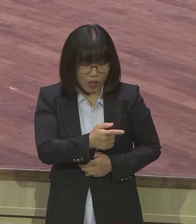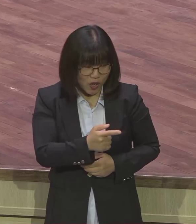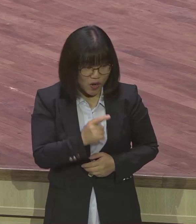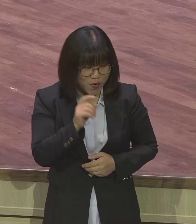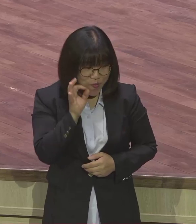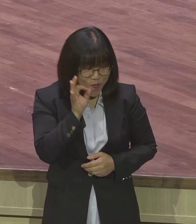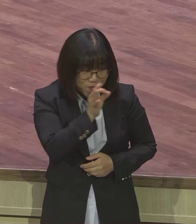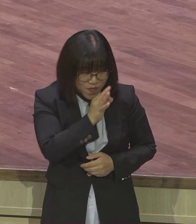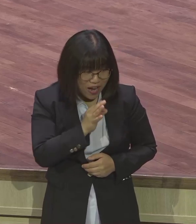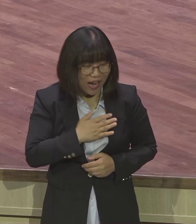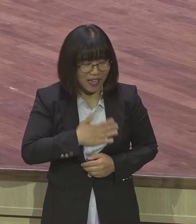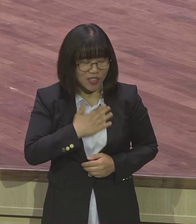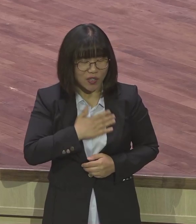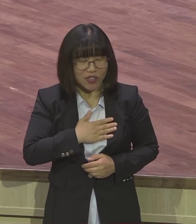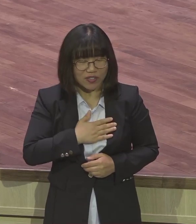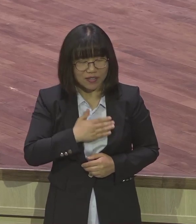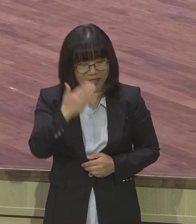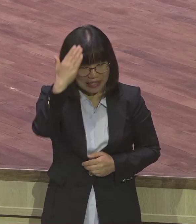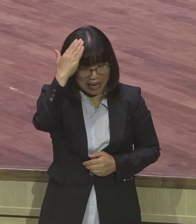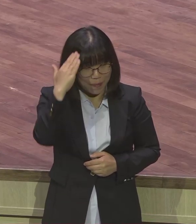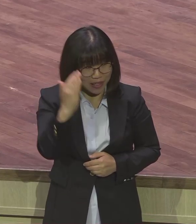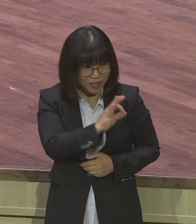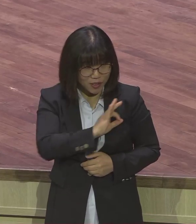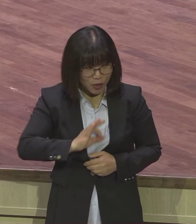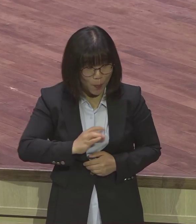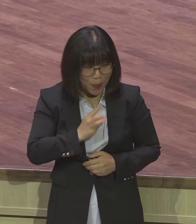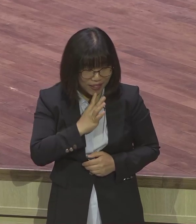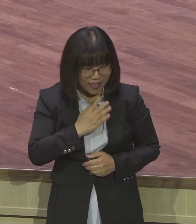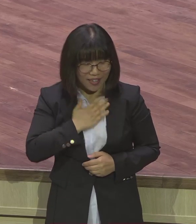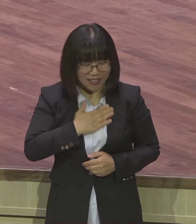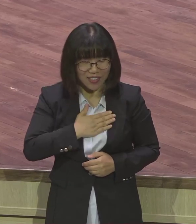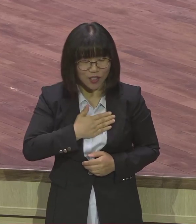없는 게 뻔히 아니까. 아, 그래, 그래.